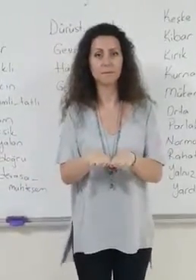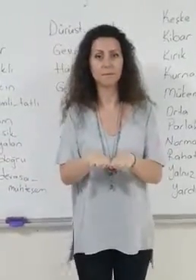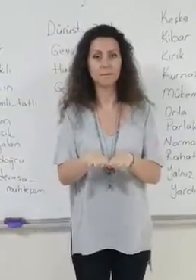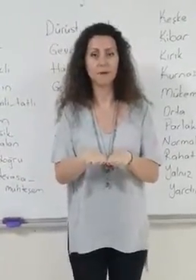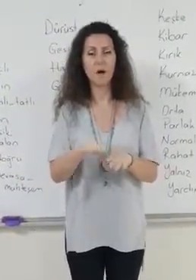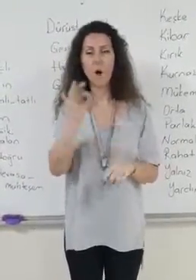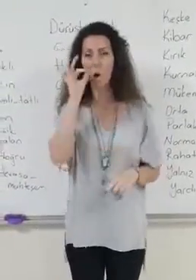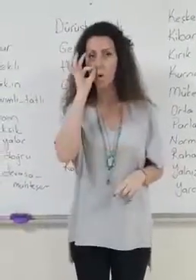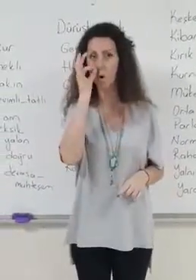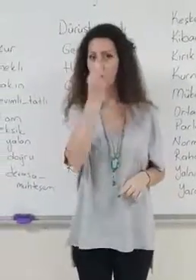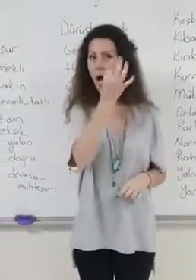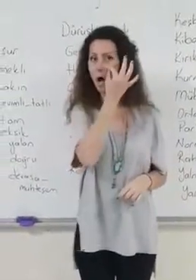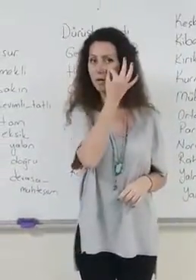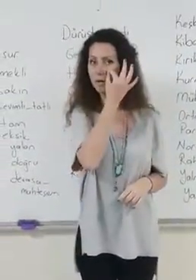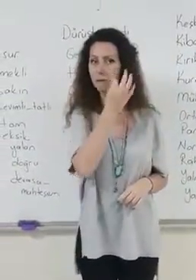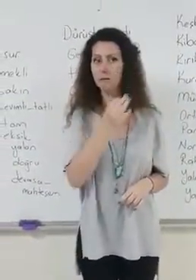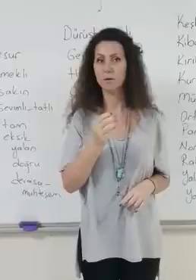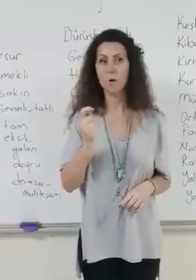kolay, zor,